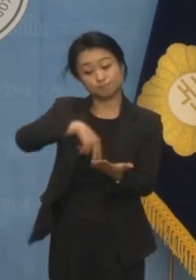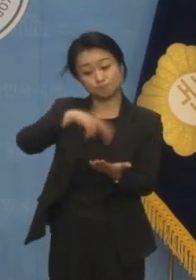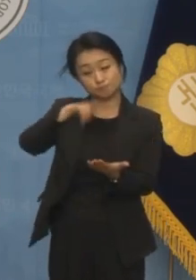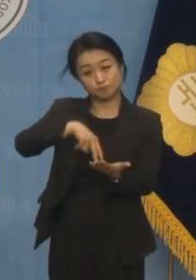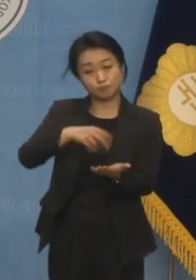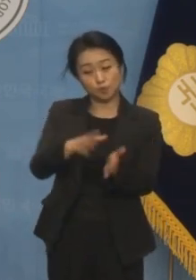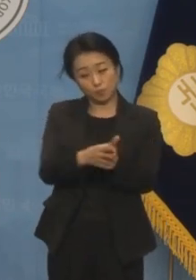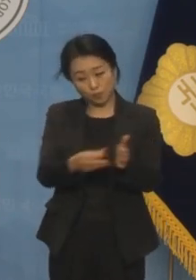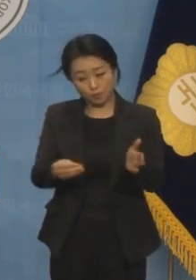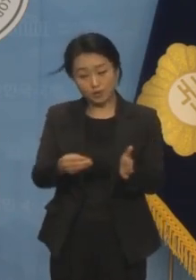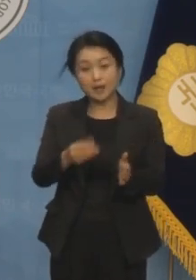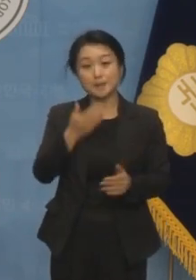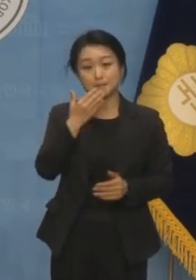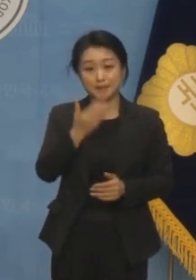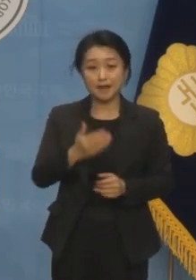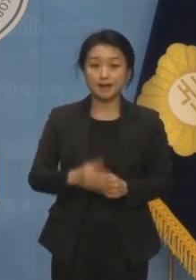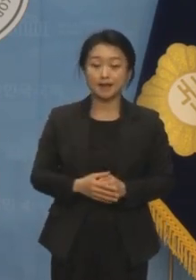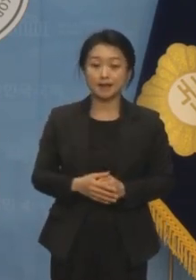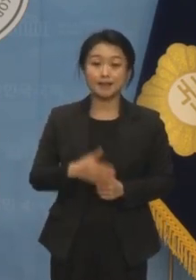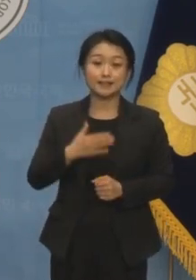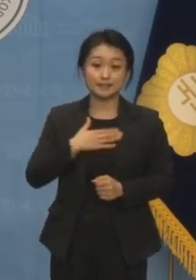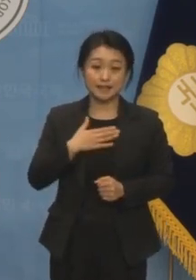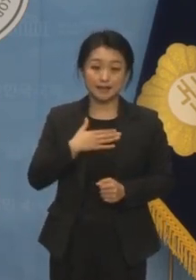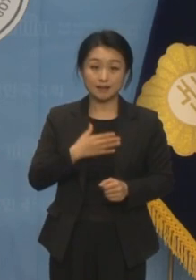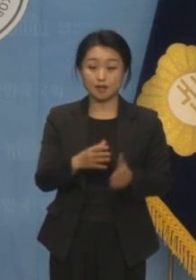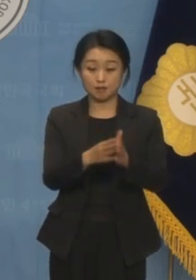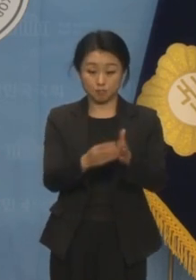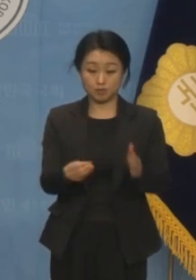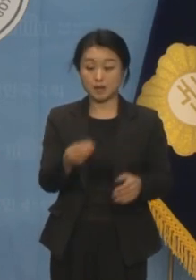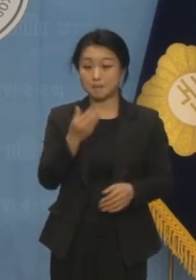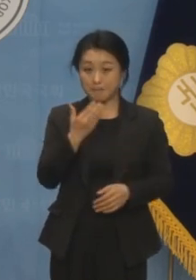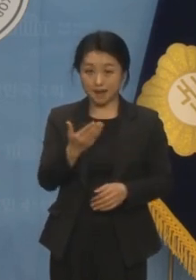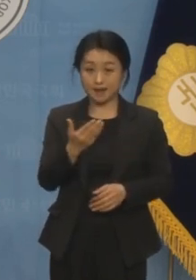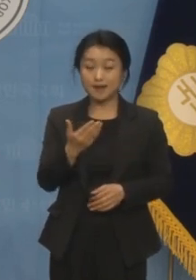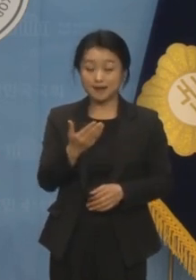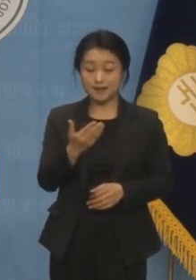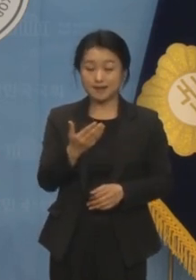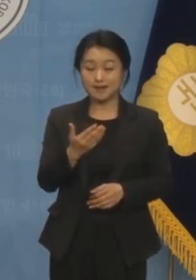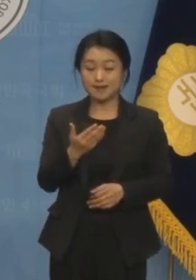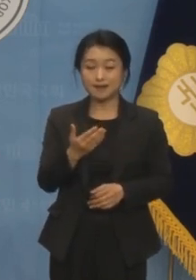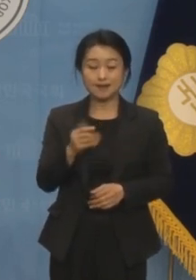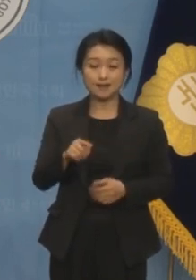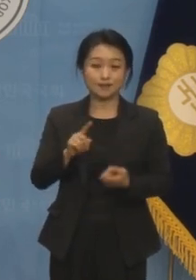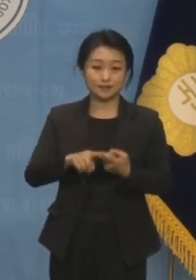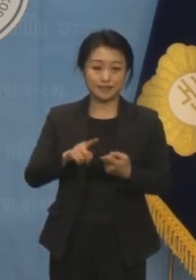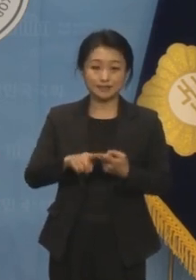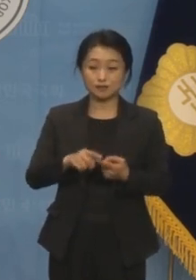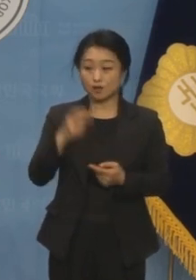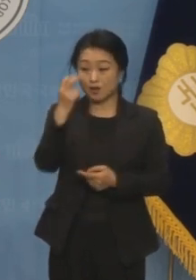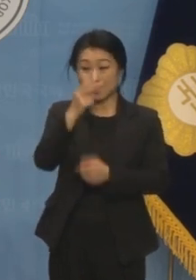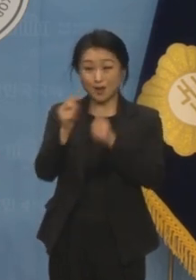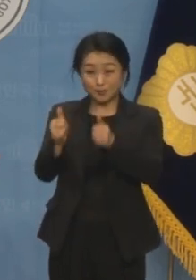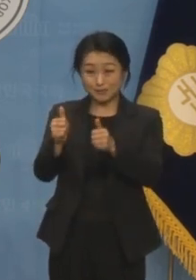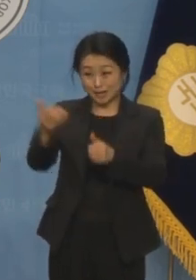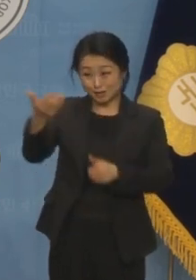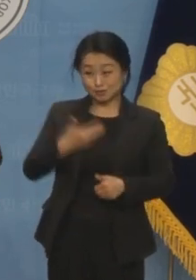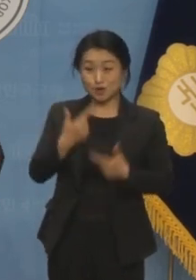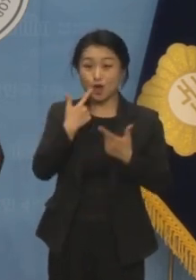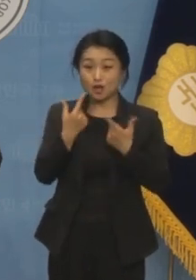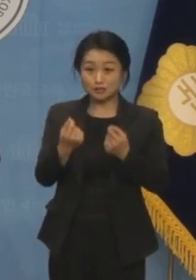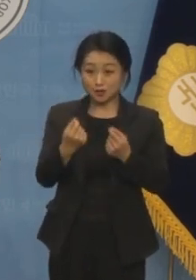복사가 가능합니다. 그래서 제가 입수할 수 있는 경로는 다양하게 있다. 이걸 검찰이